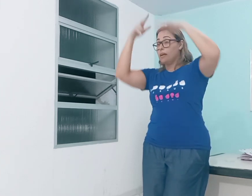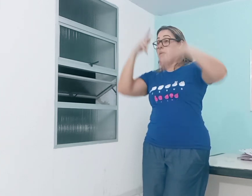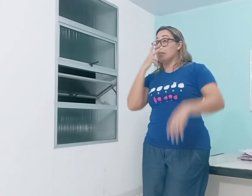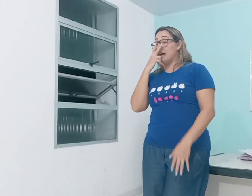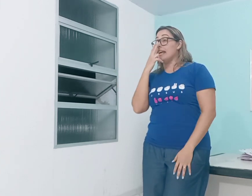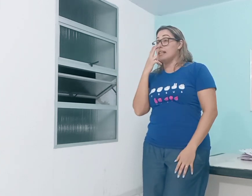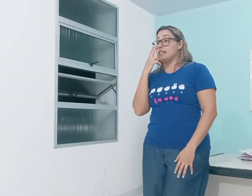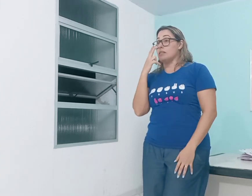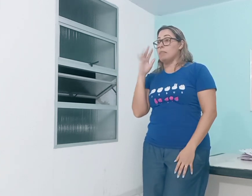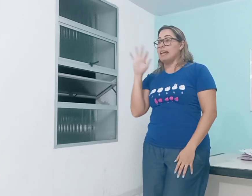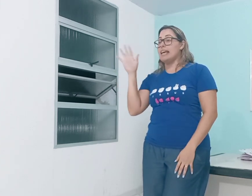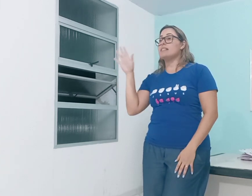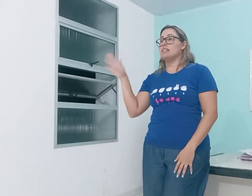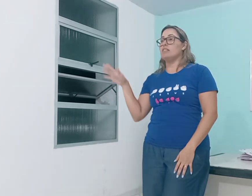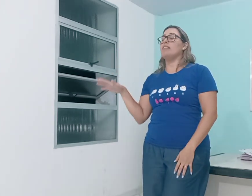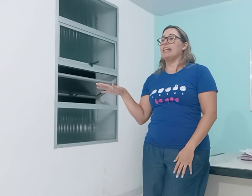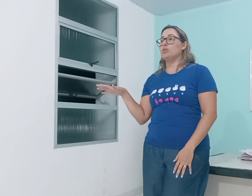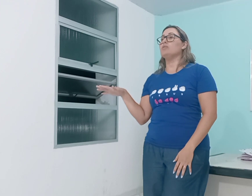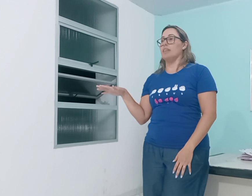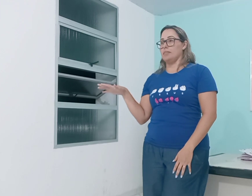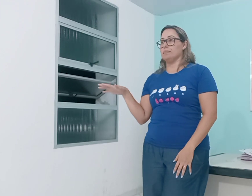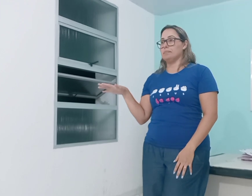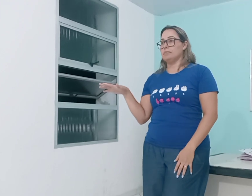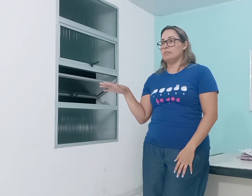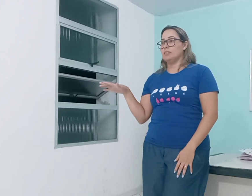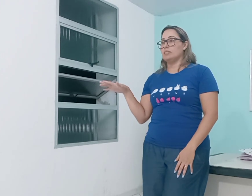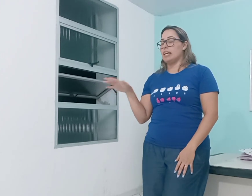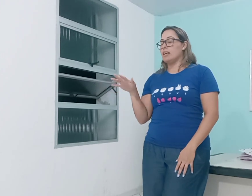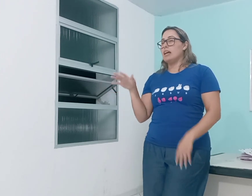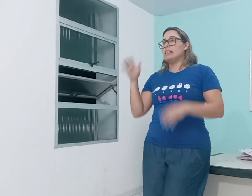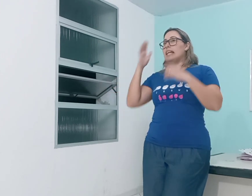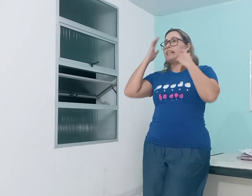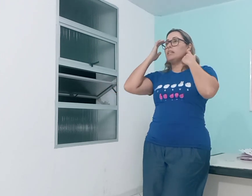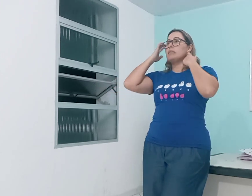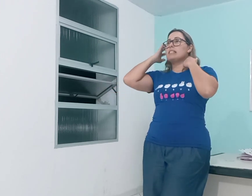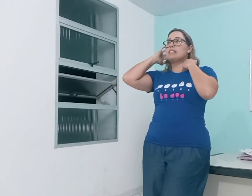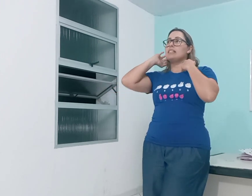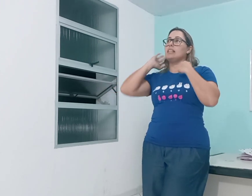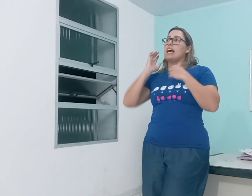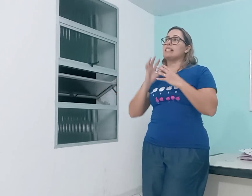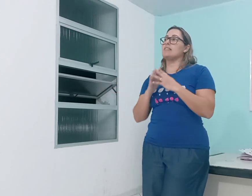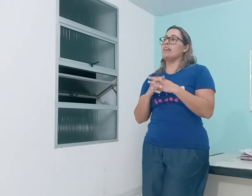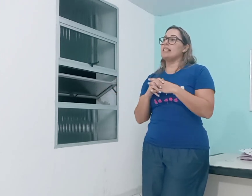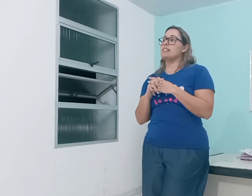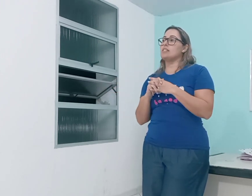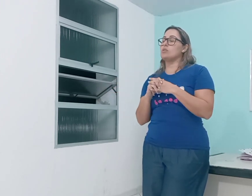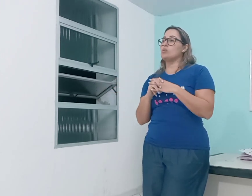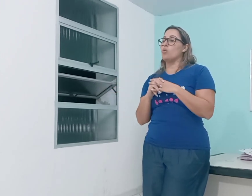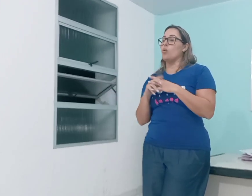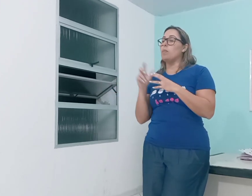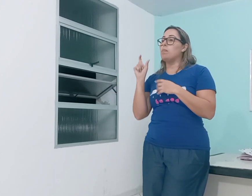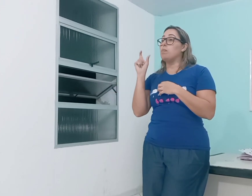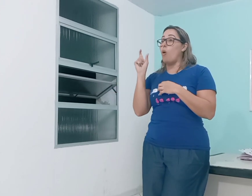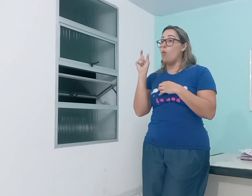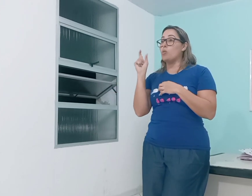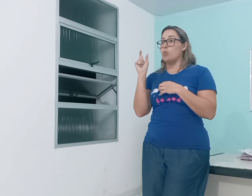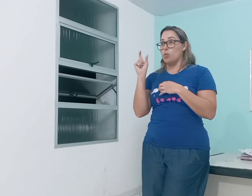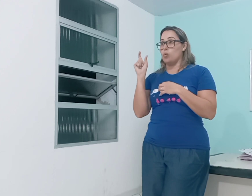chover, parece que vai chover. Né? Na Libras, assim, às vezes um pouco